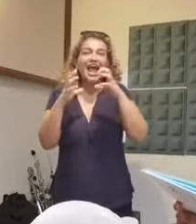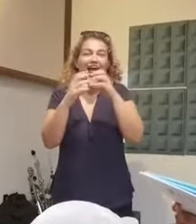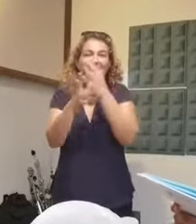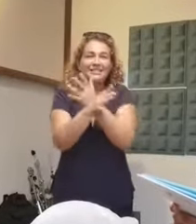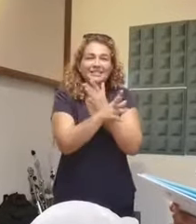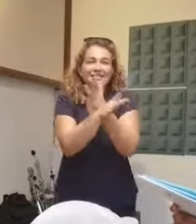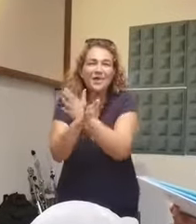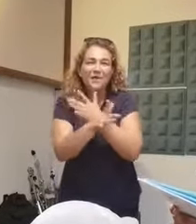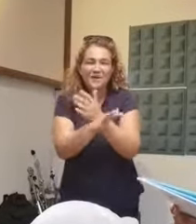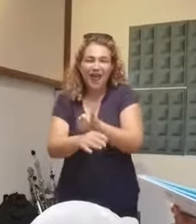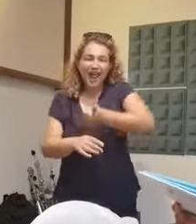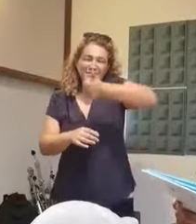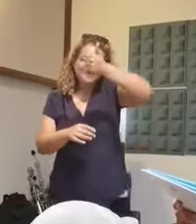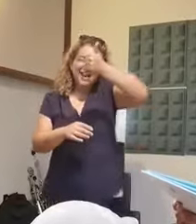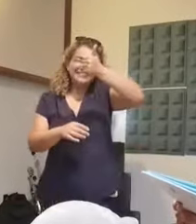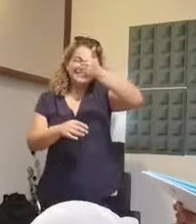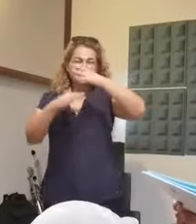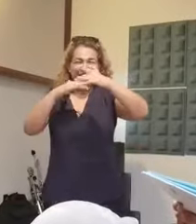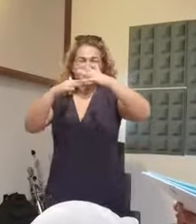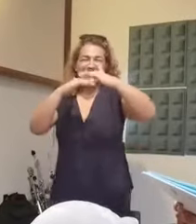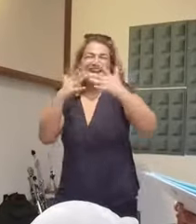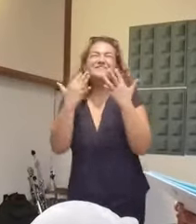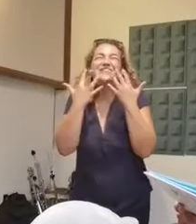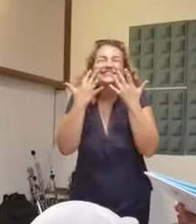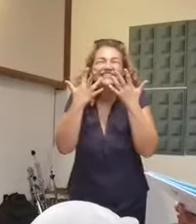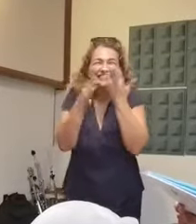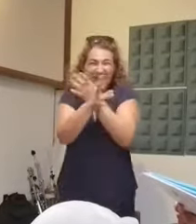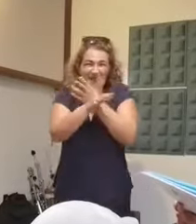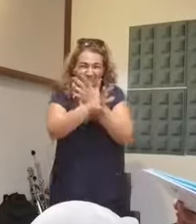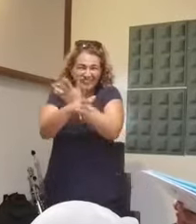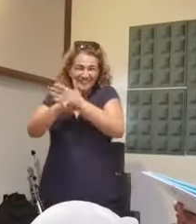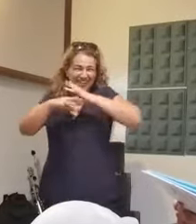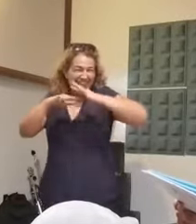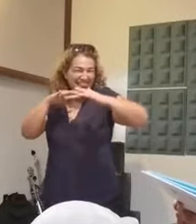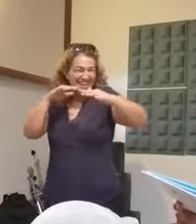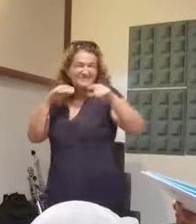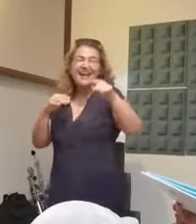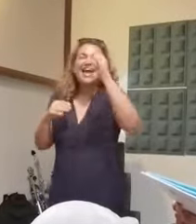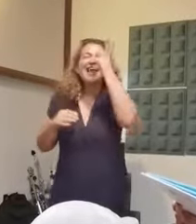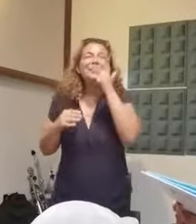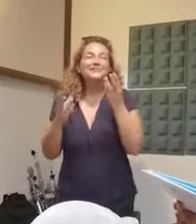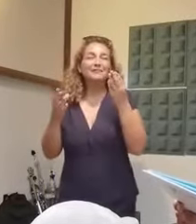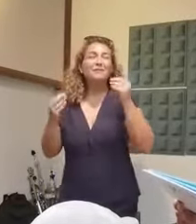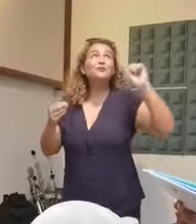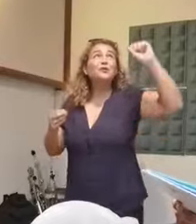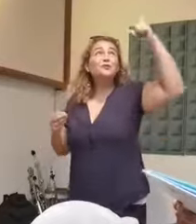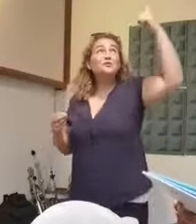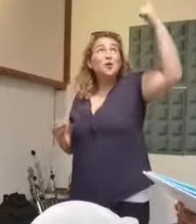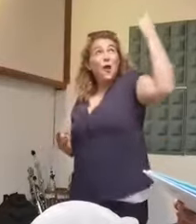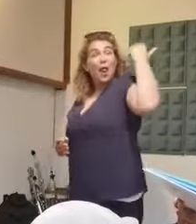Entre las olas fresquitas y juguetonas del mar. Le encantaba cómo el sol le